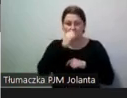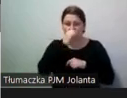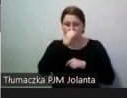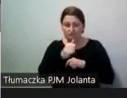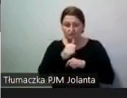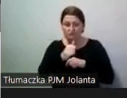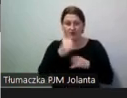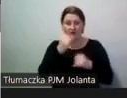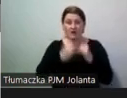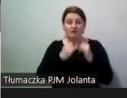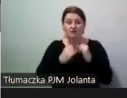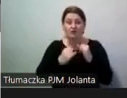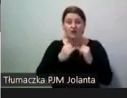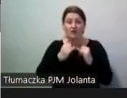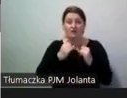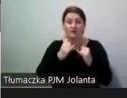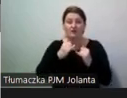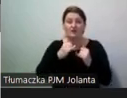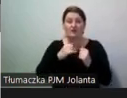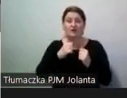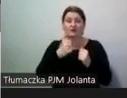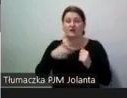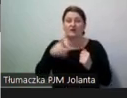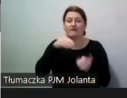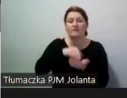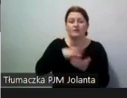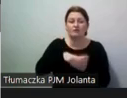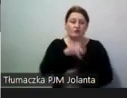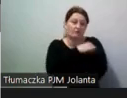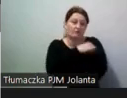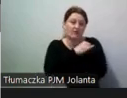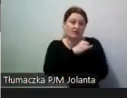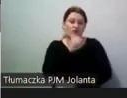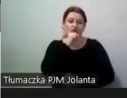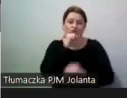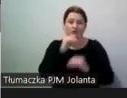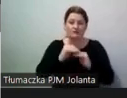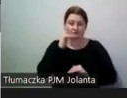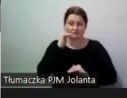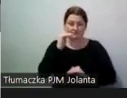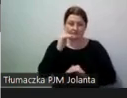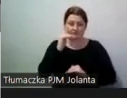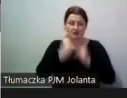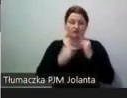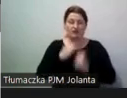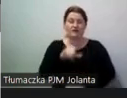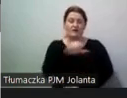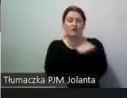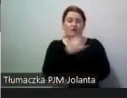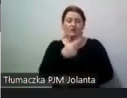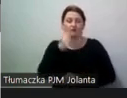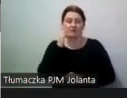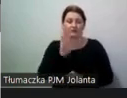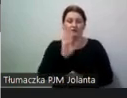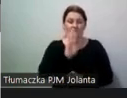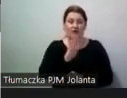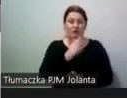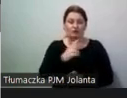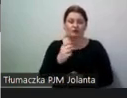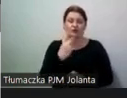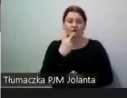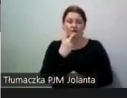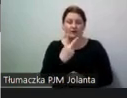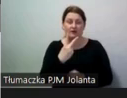wpiszą imienia z dużej litery i jeśli to imię nie będzie miało więcej niż